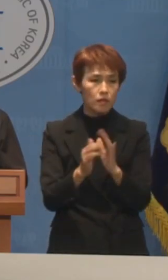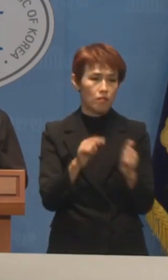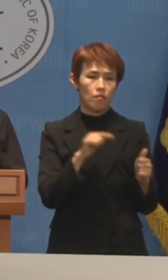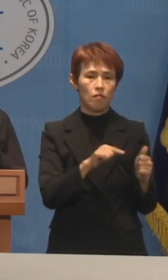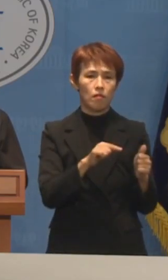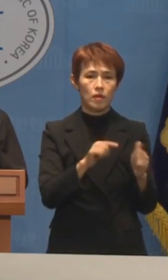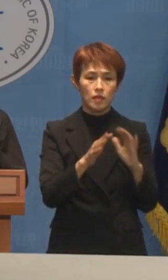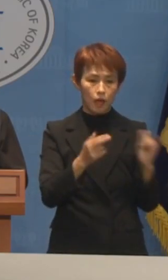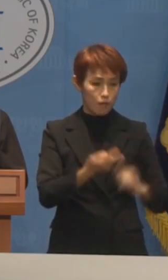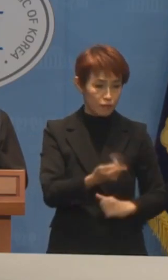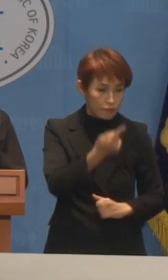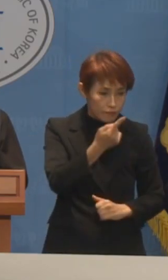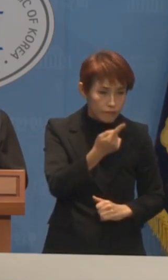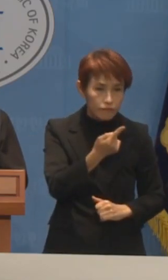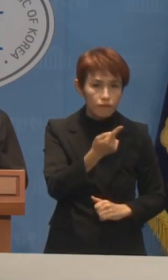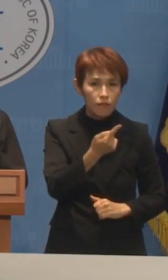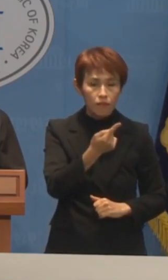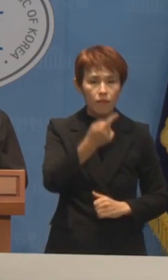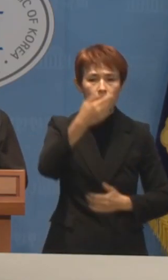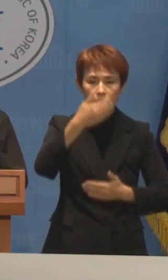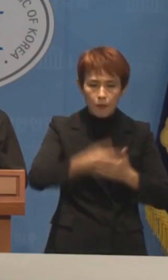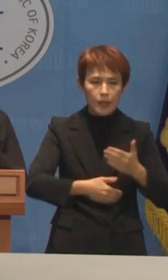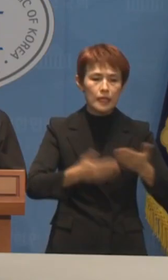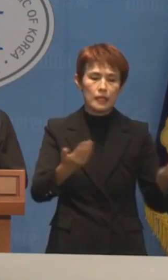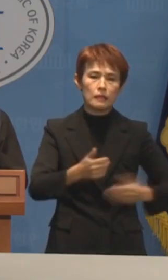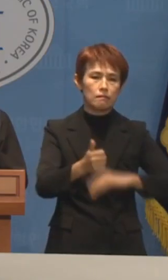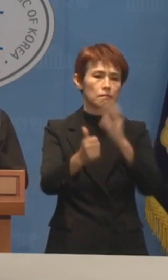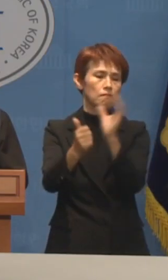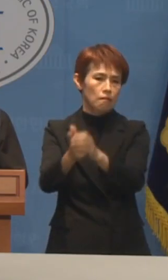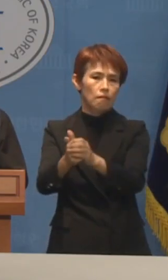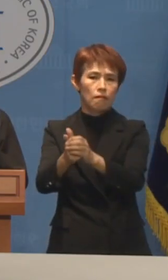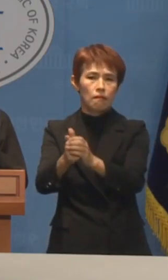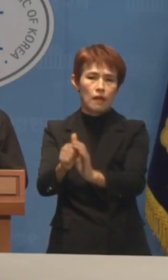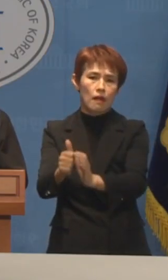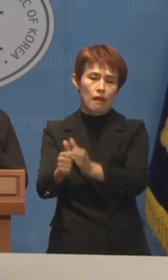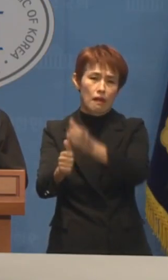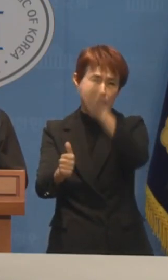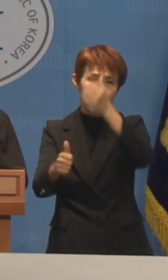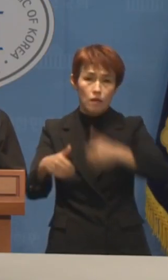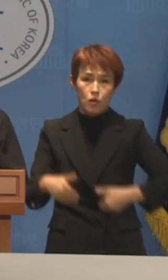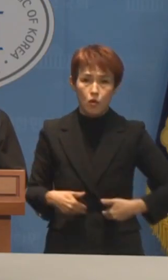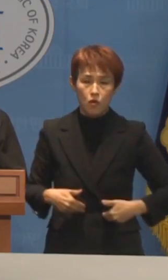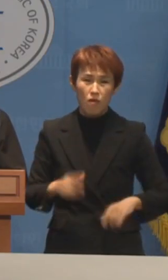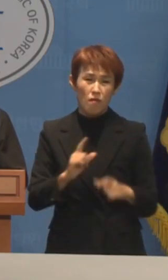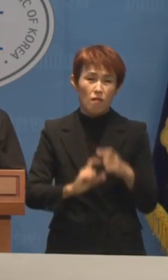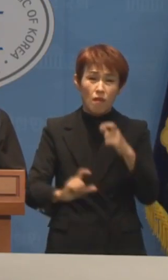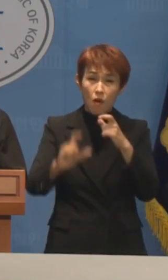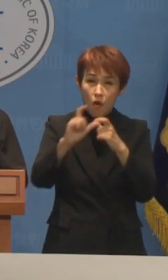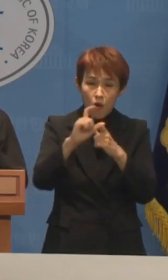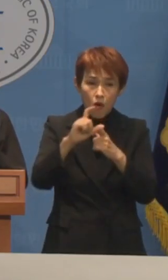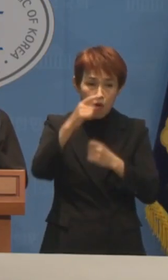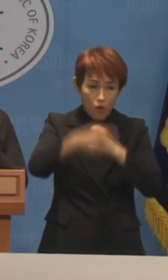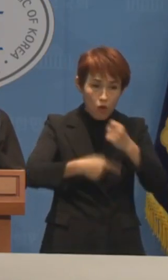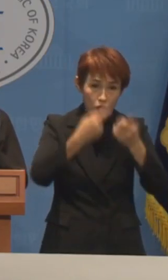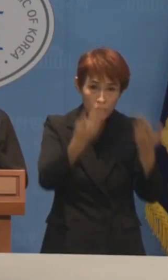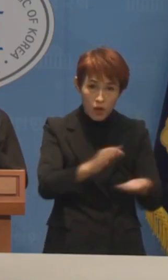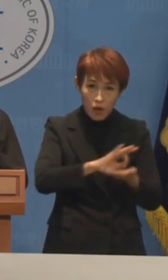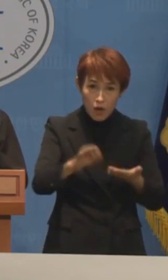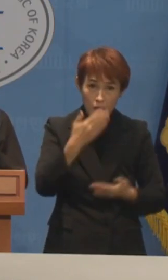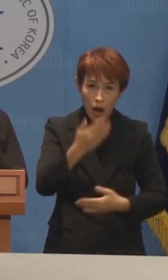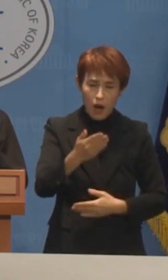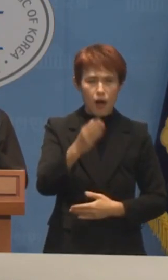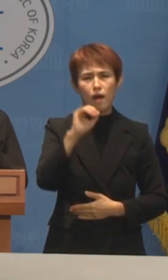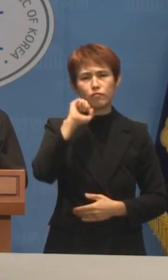결혼이 발생하면 나머지 집배원의 업무를 분담해야 하는데 이런 상황에서 다시 추가로 연가를 사용한다는 것은